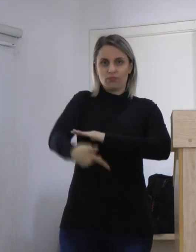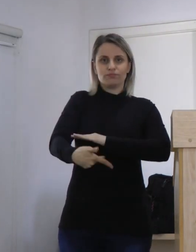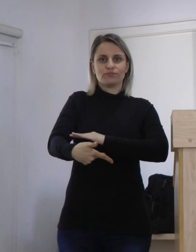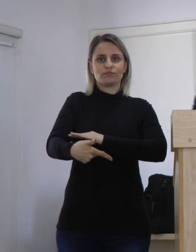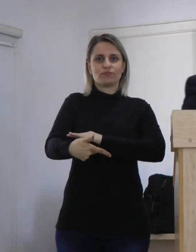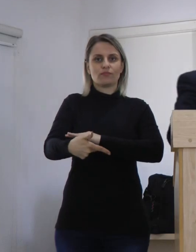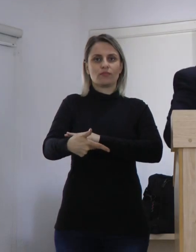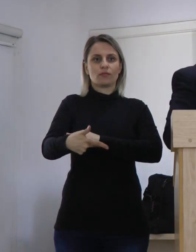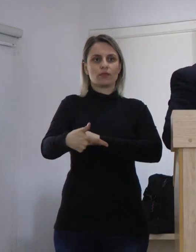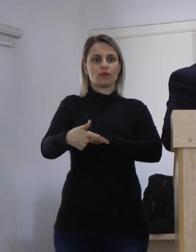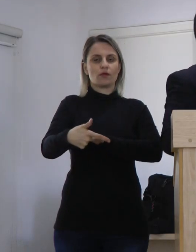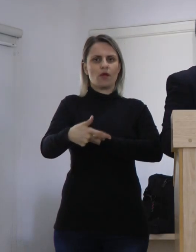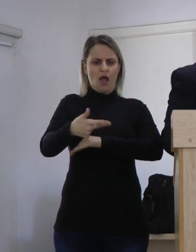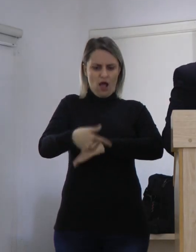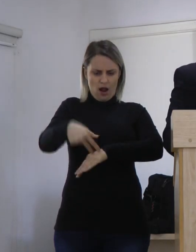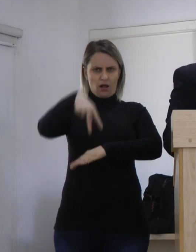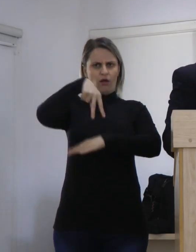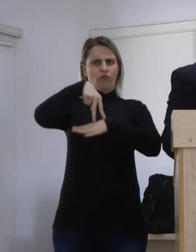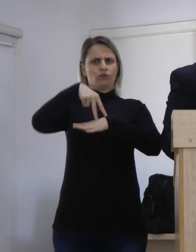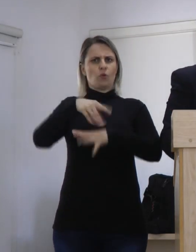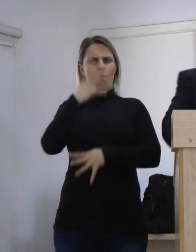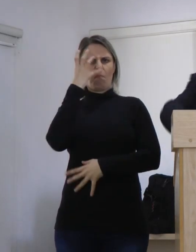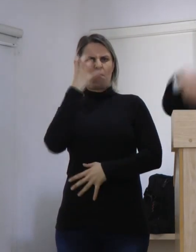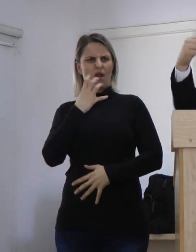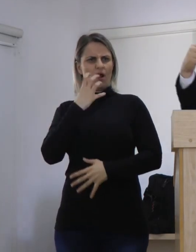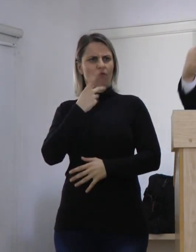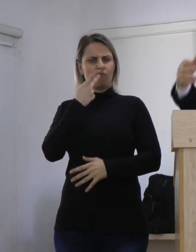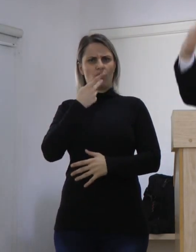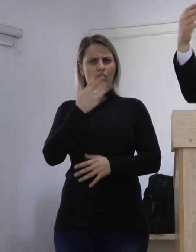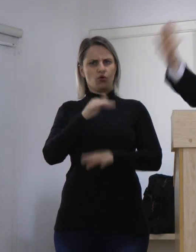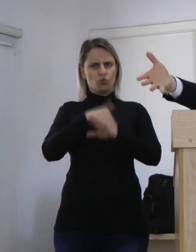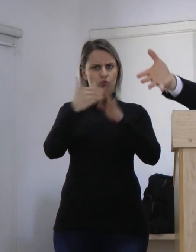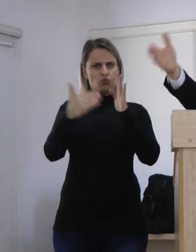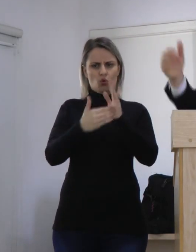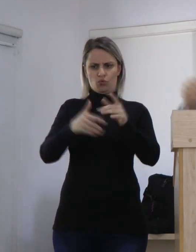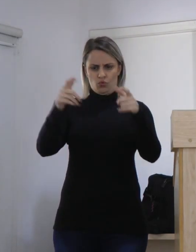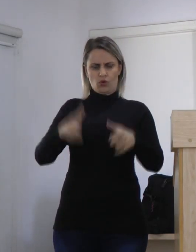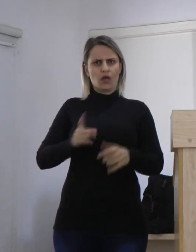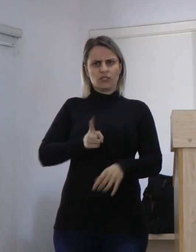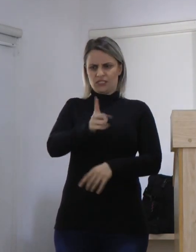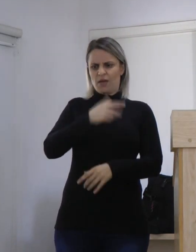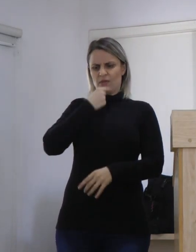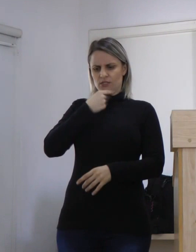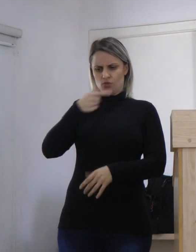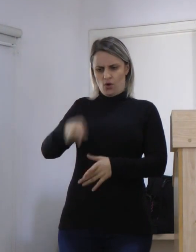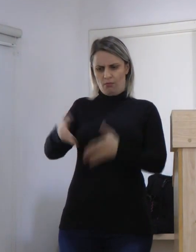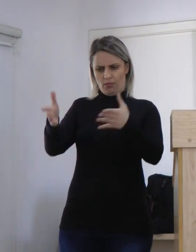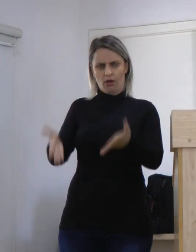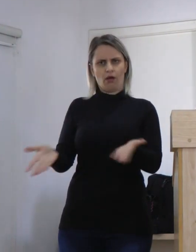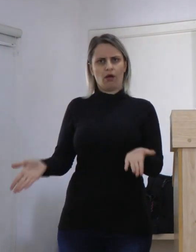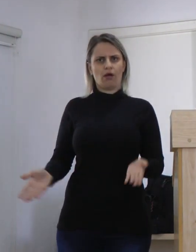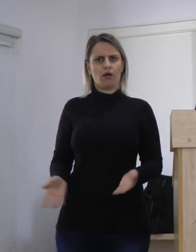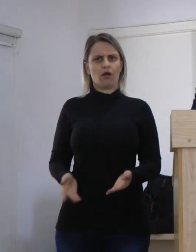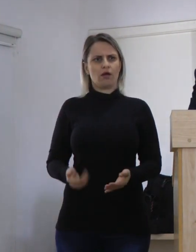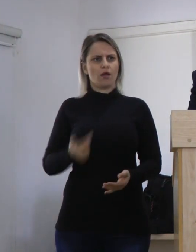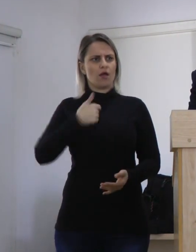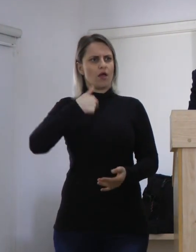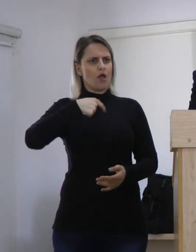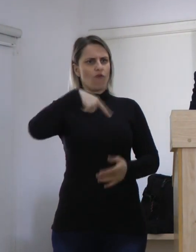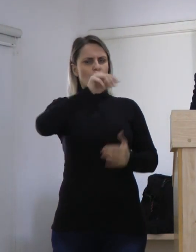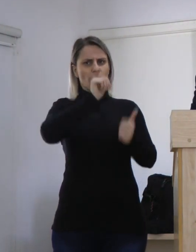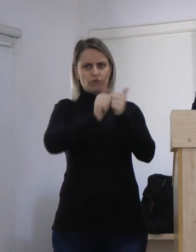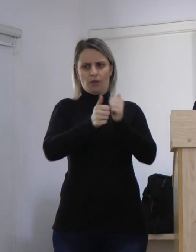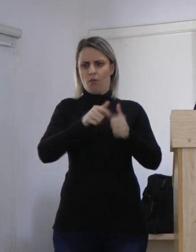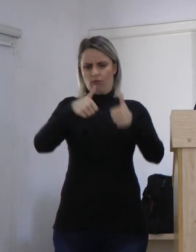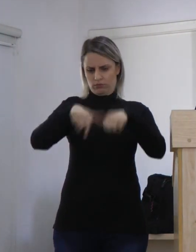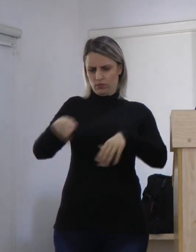E aí levantou-se muito indignada: mas não é possível, para todo lugar que eu vou está esse aleijado. Se eu vou para o jogo de futebol,